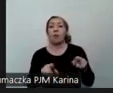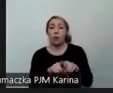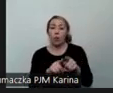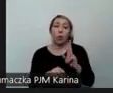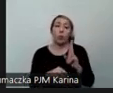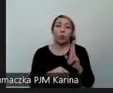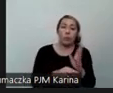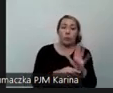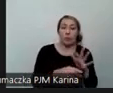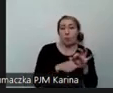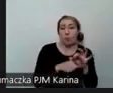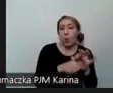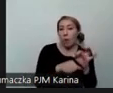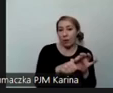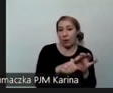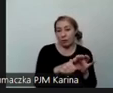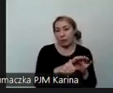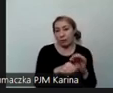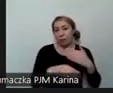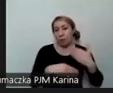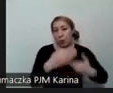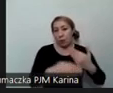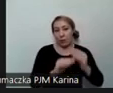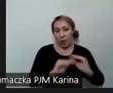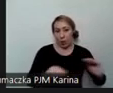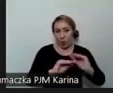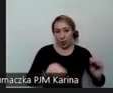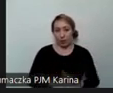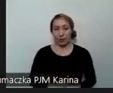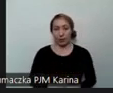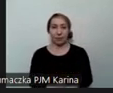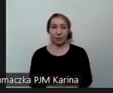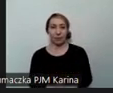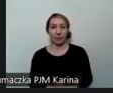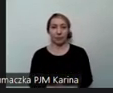jak najbardziej skuteczny proces edukacji.